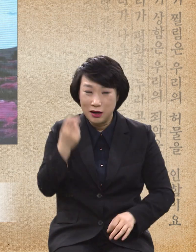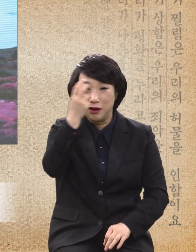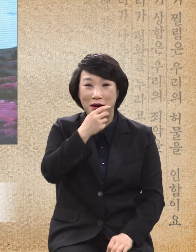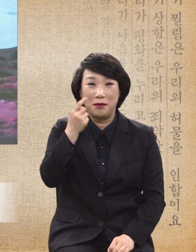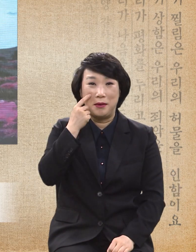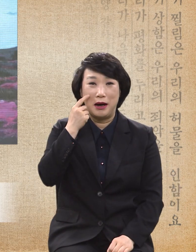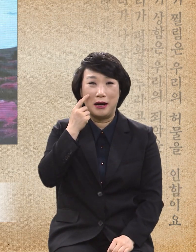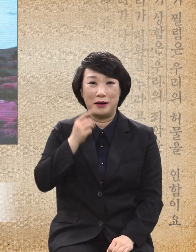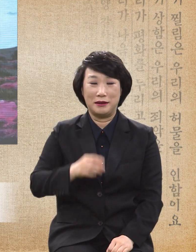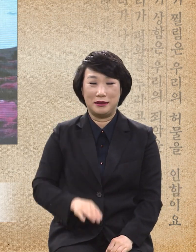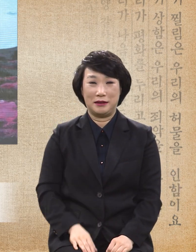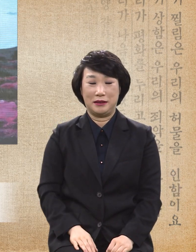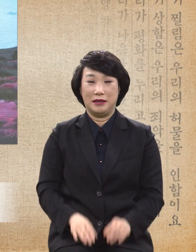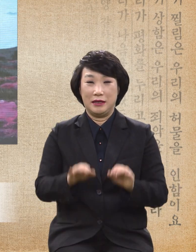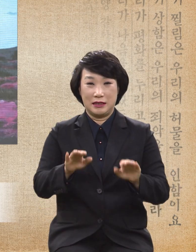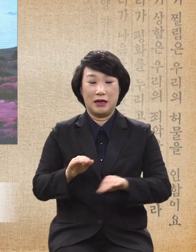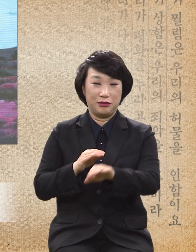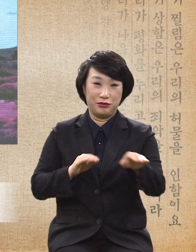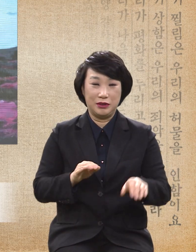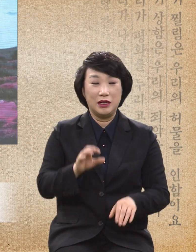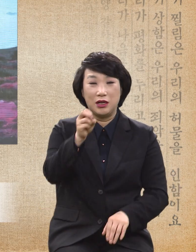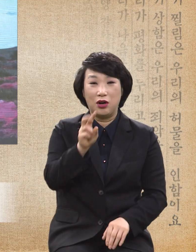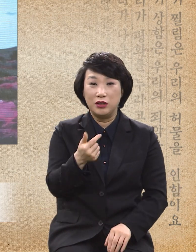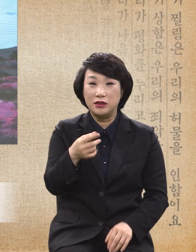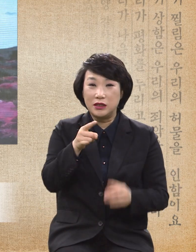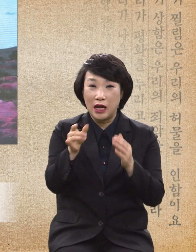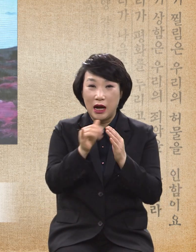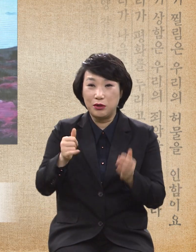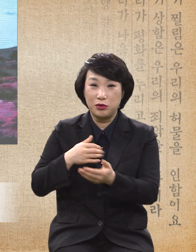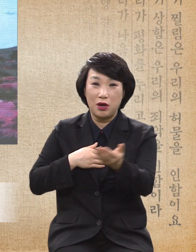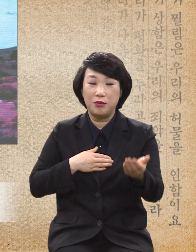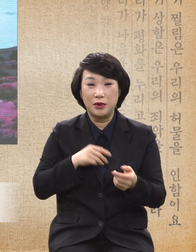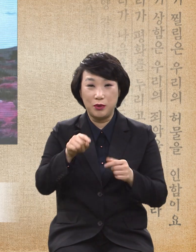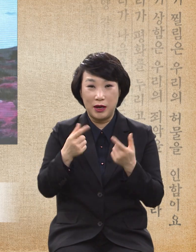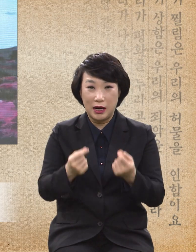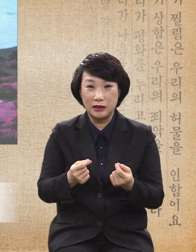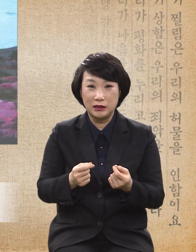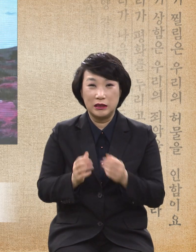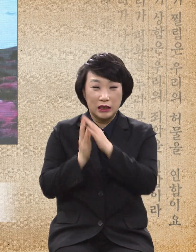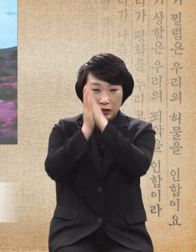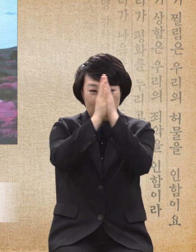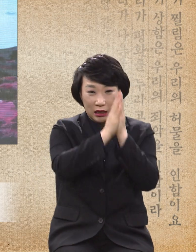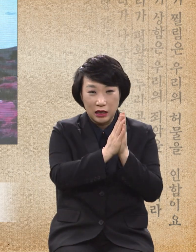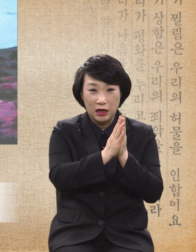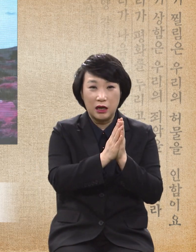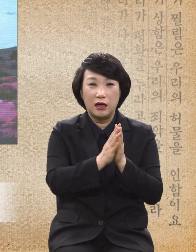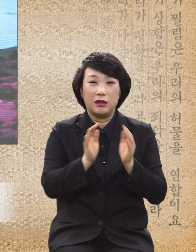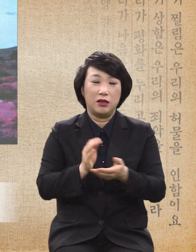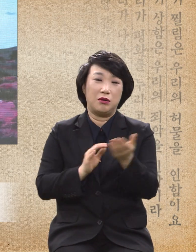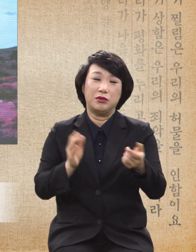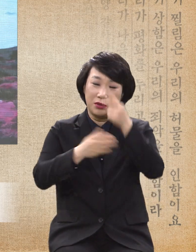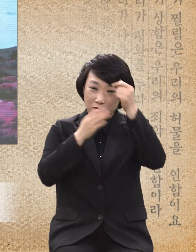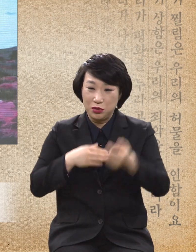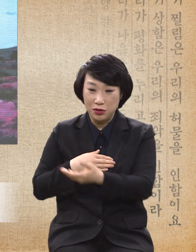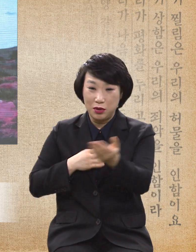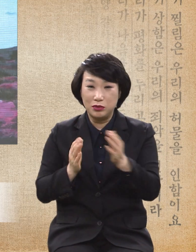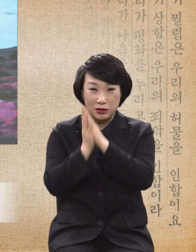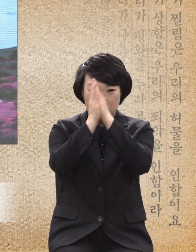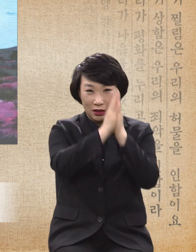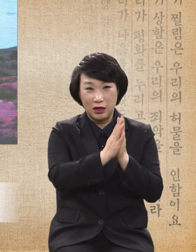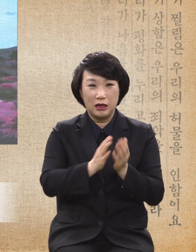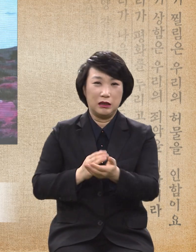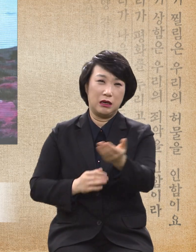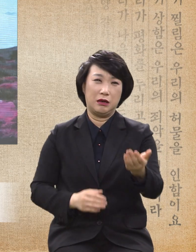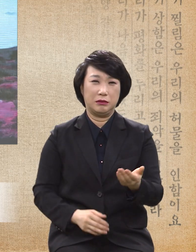살펴보세요. 오늘날 연세가족들의 이와 같은 이중적 인격, 성도들의 이중적